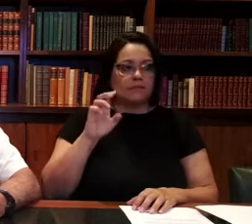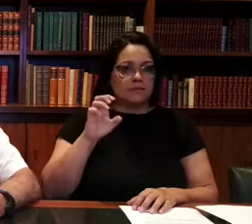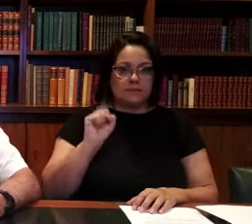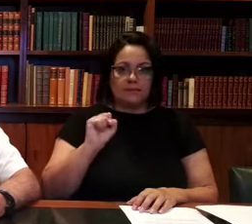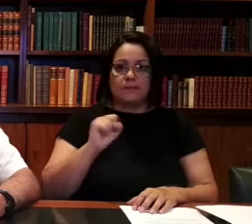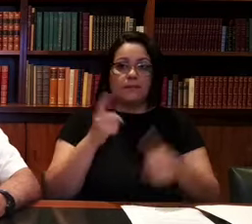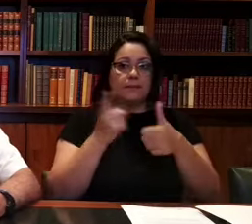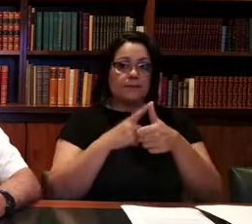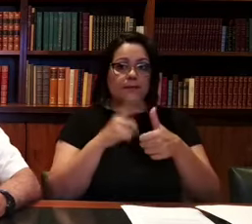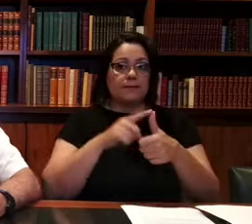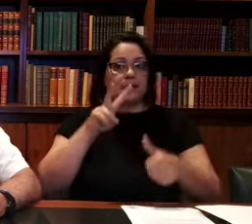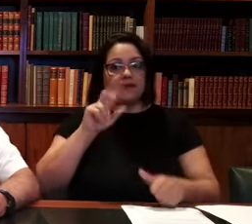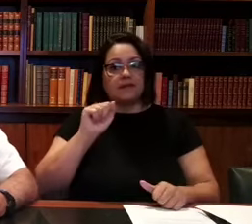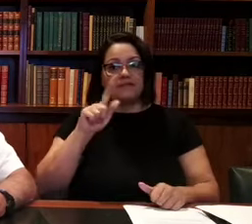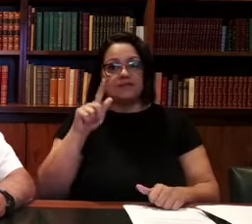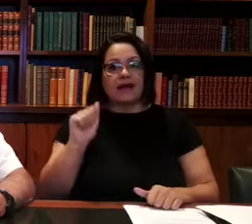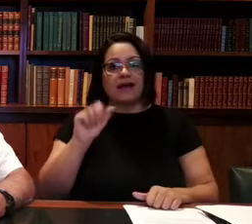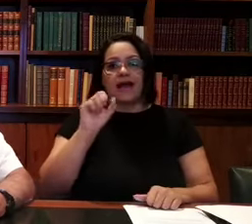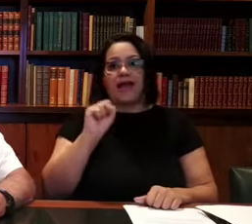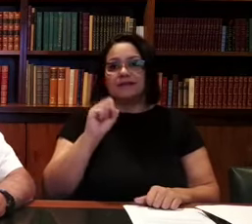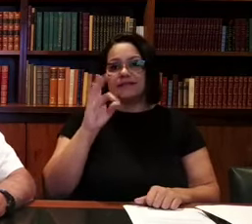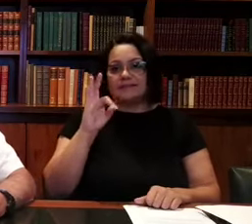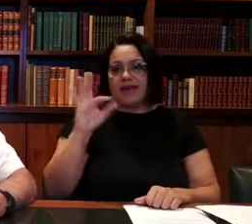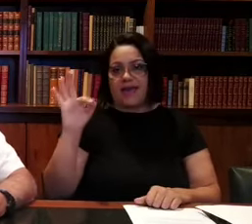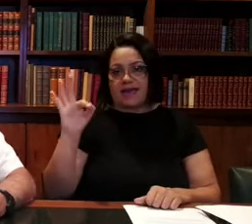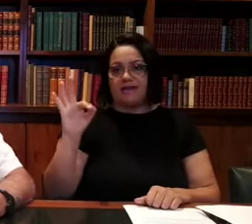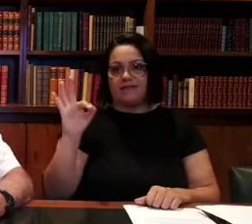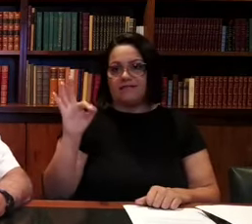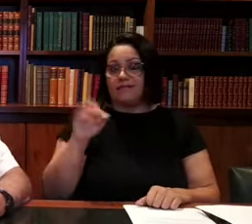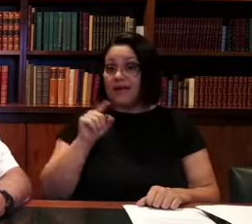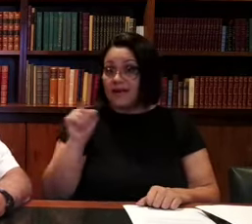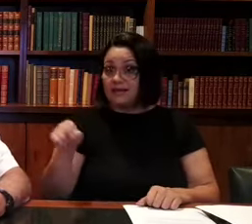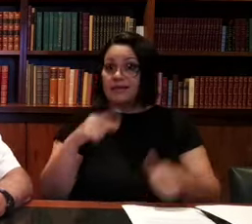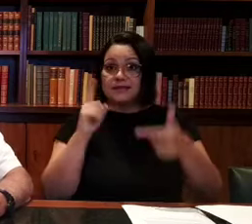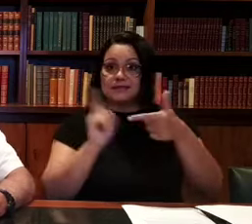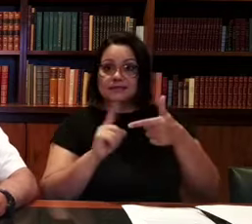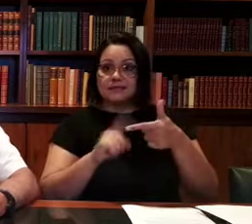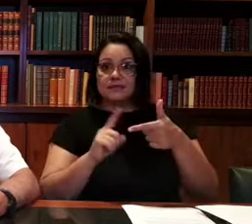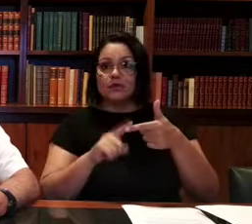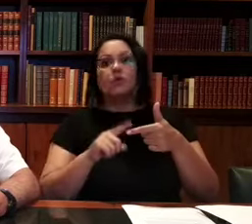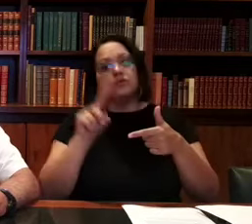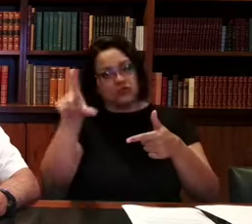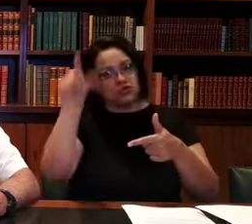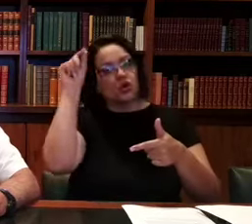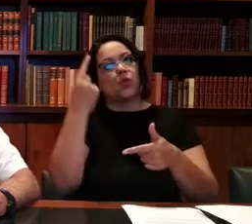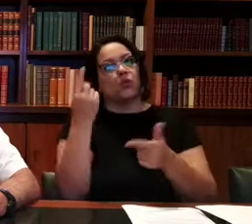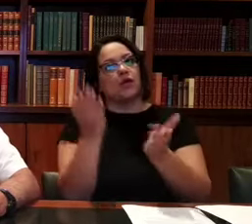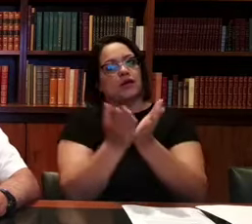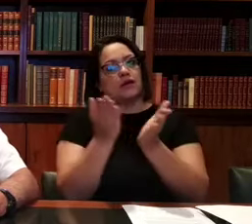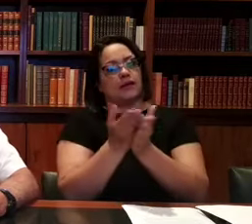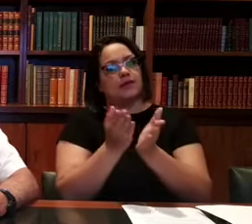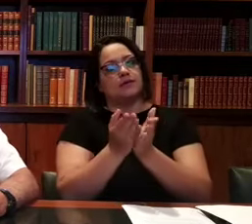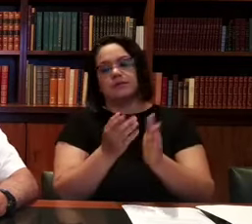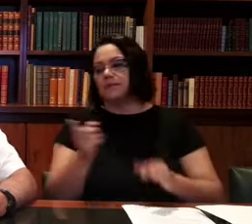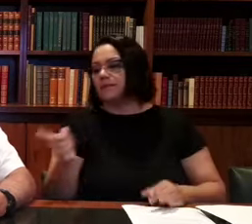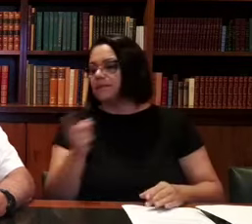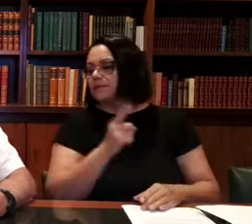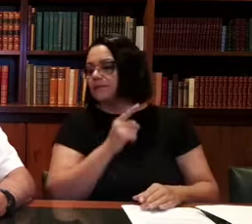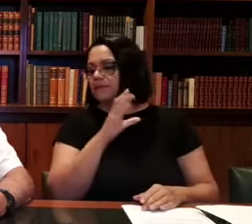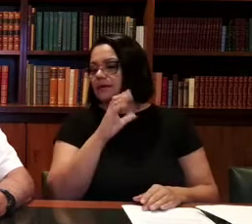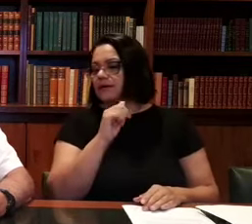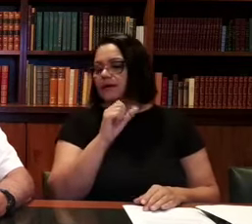nossa primeira vaga do Supremo Tribunal Federal nós temos uma vaga prevista o ano que vem também essa segunda vaga vai ser com evangélica céu agora